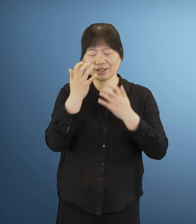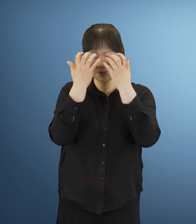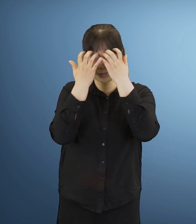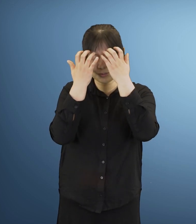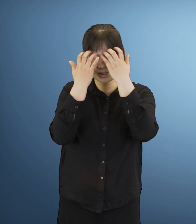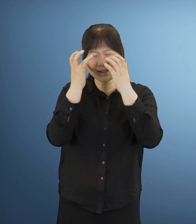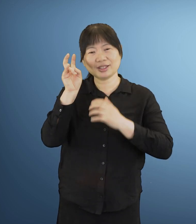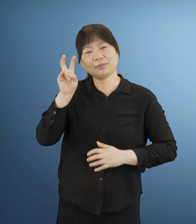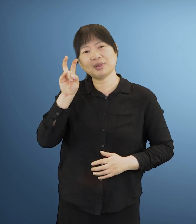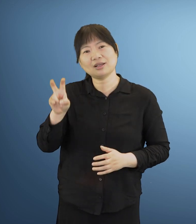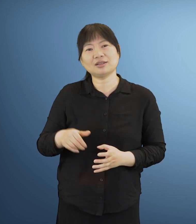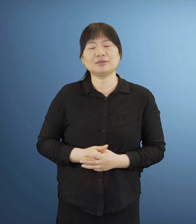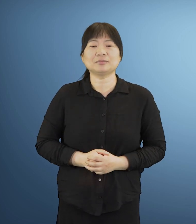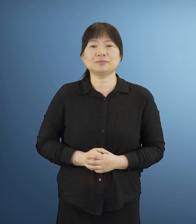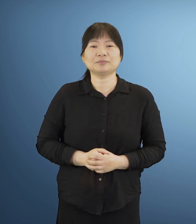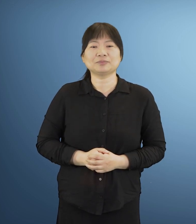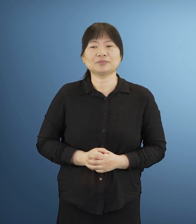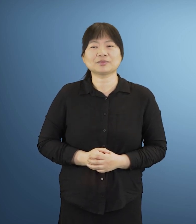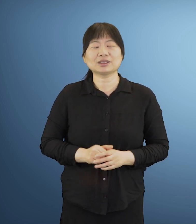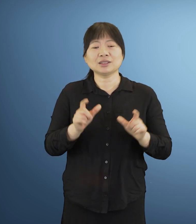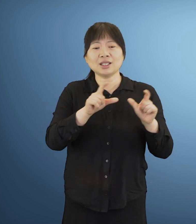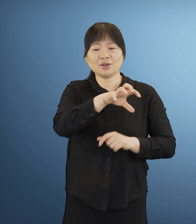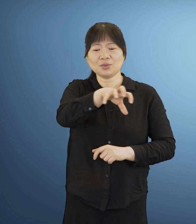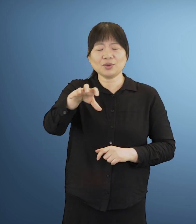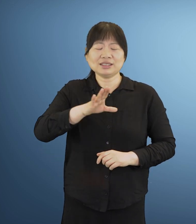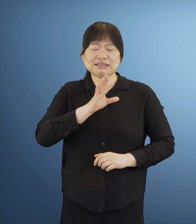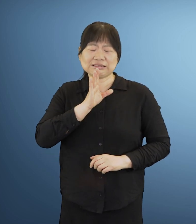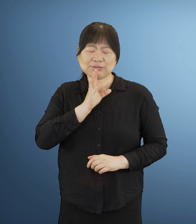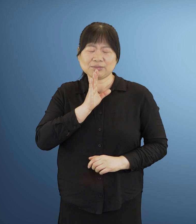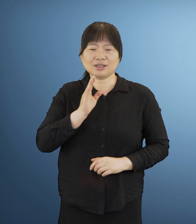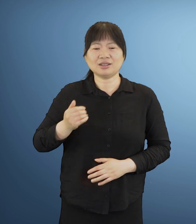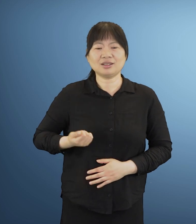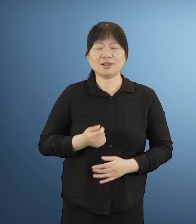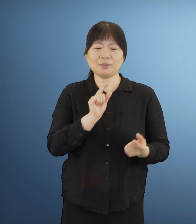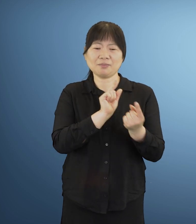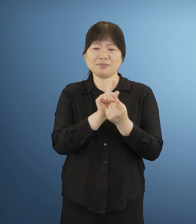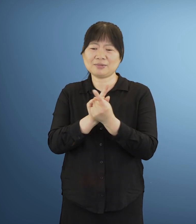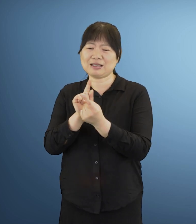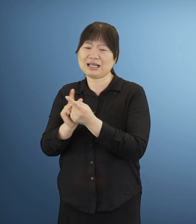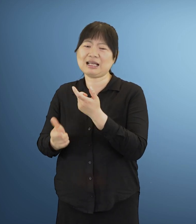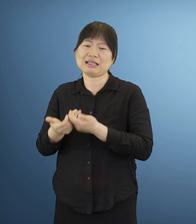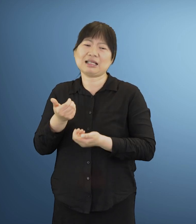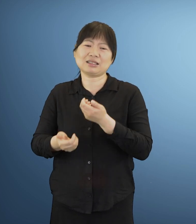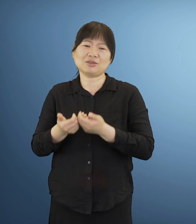고단했을까? 삶의 현장에서 여러 가지 부딪힘이 있어요.